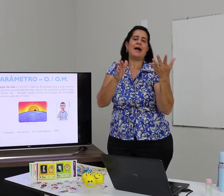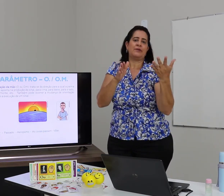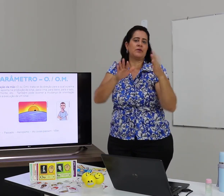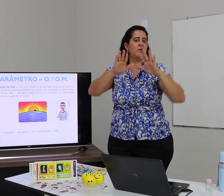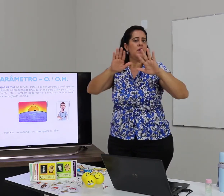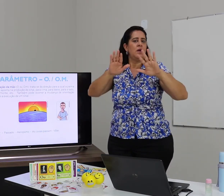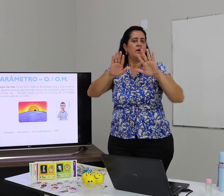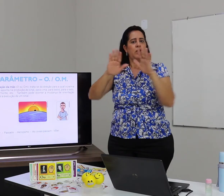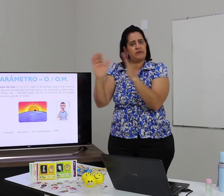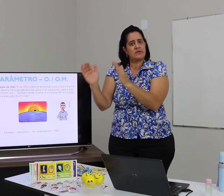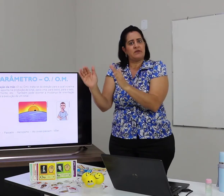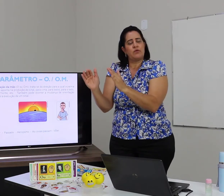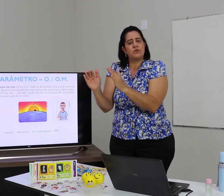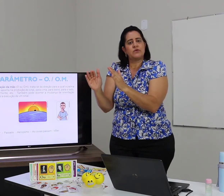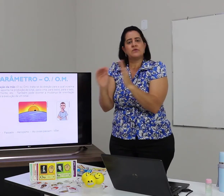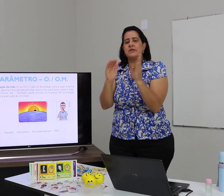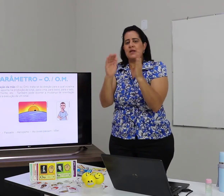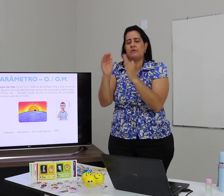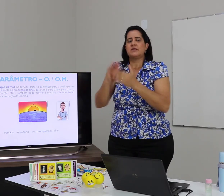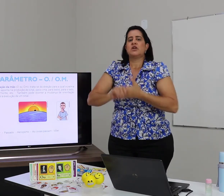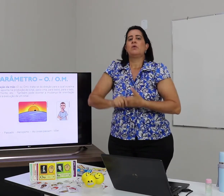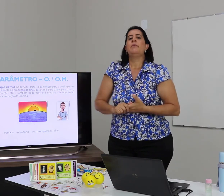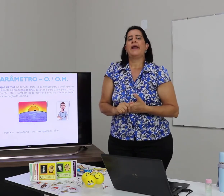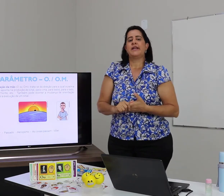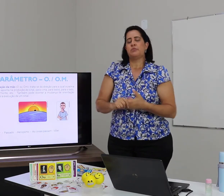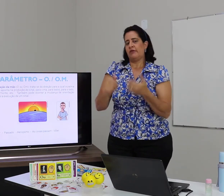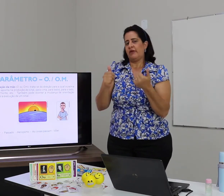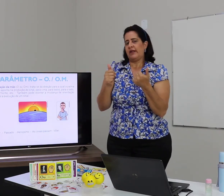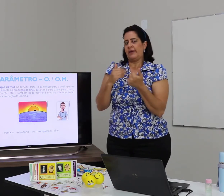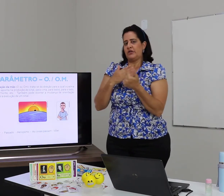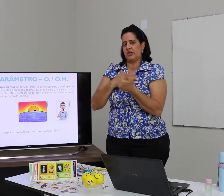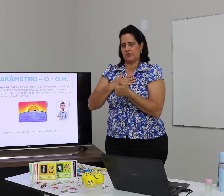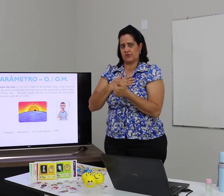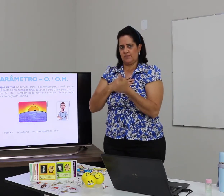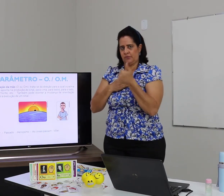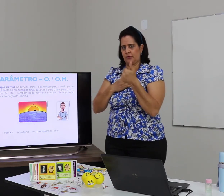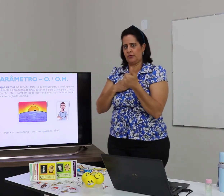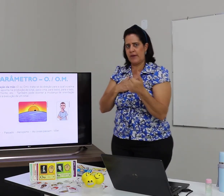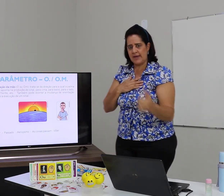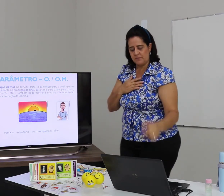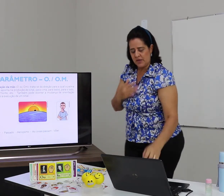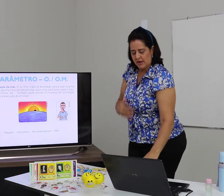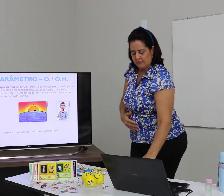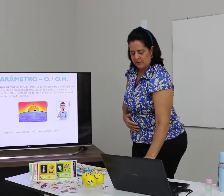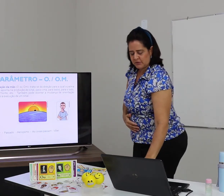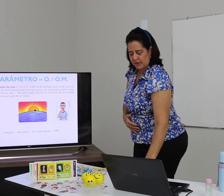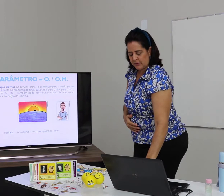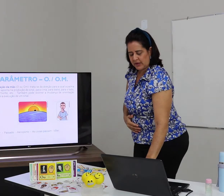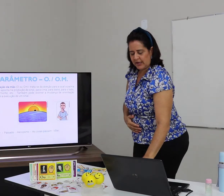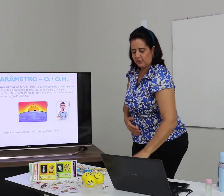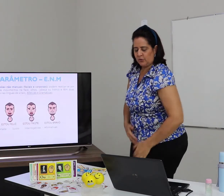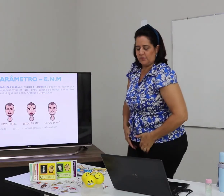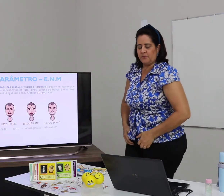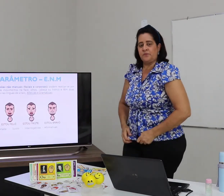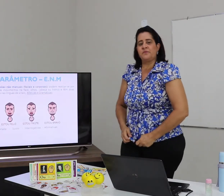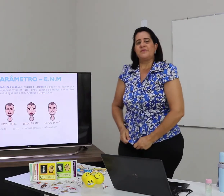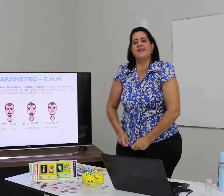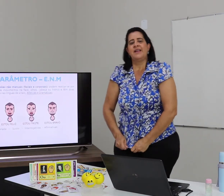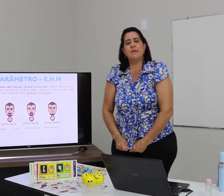lado. Então, na hora que você for construir o sinal, você já compreende perfeitamente isso. Tudo bem? Vamos para o quinto e